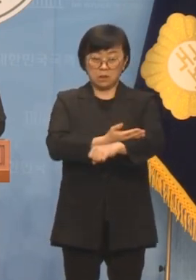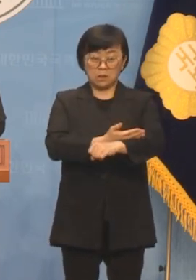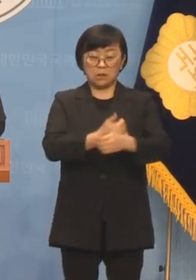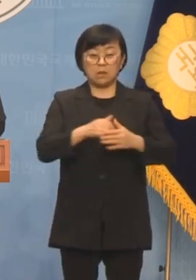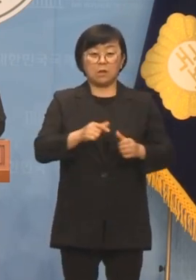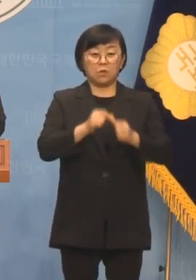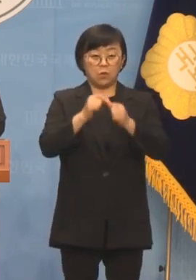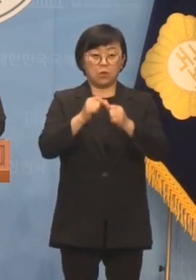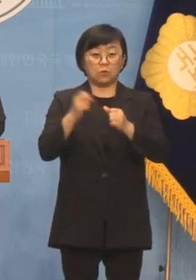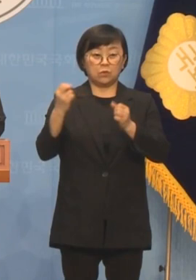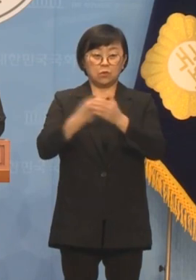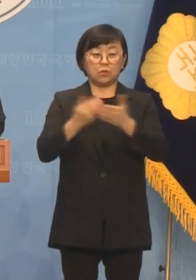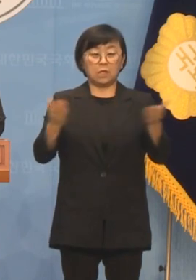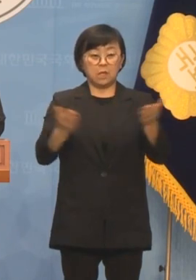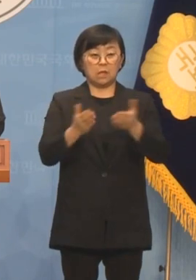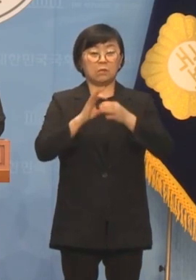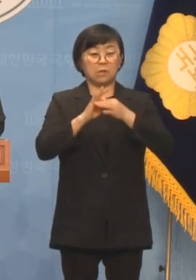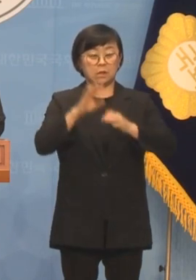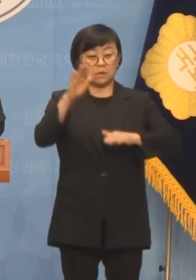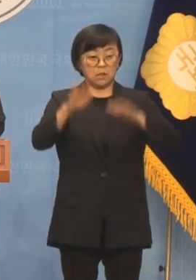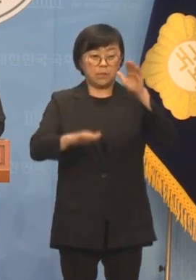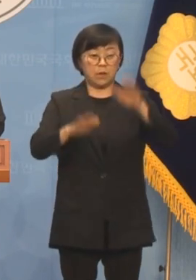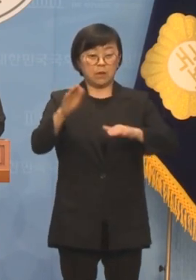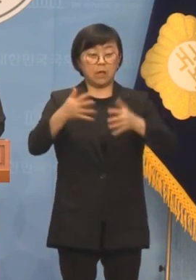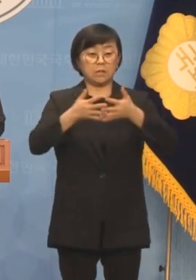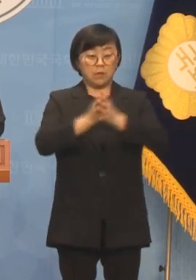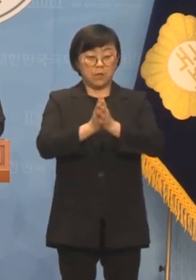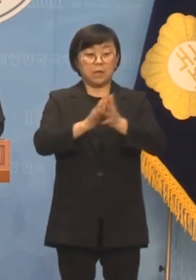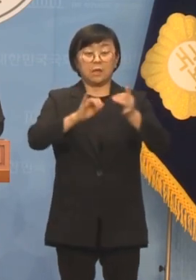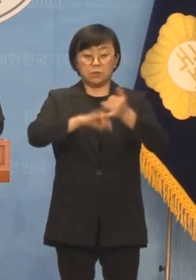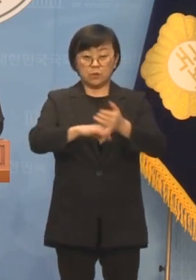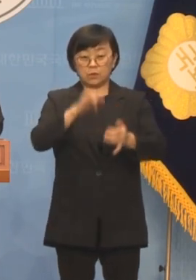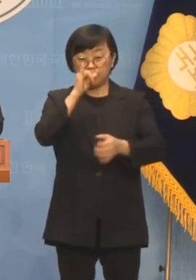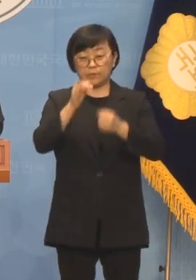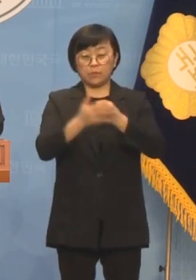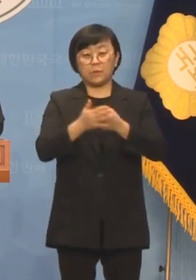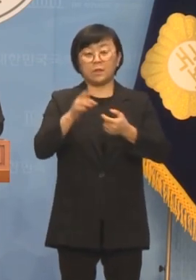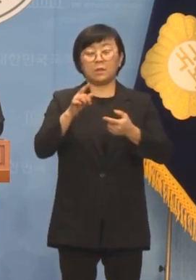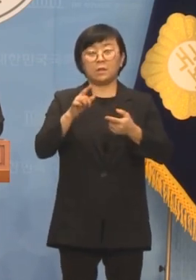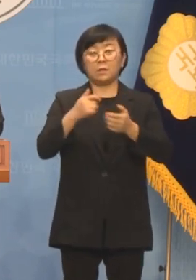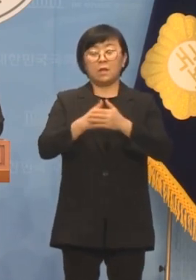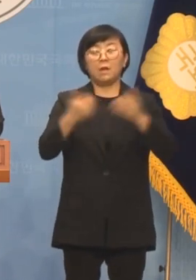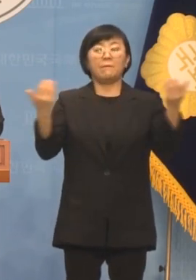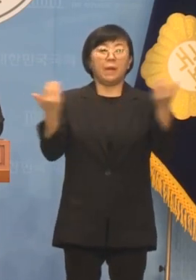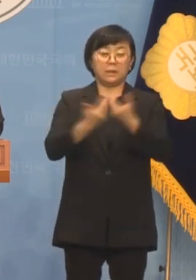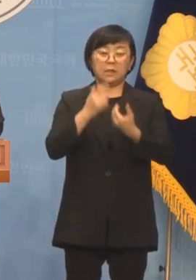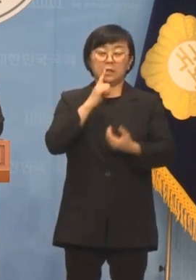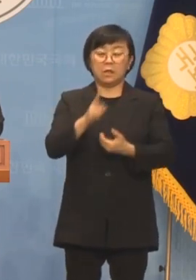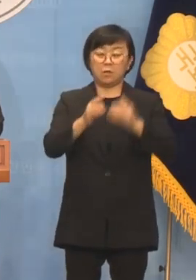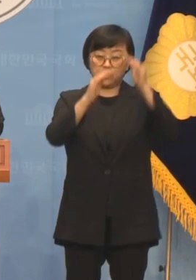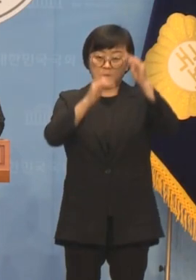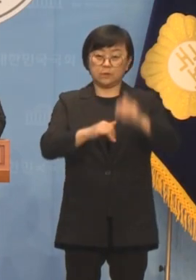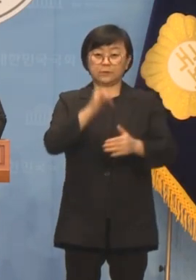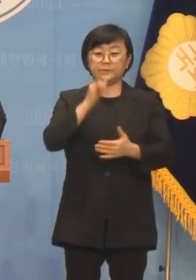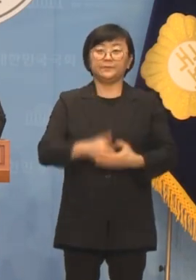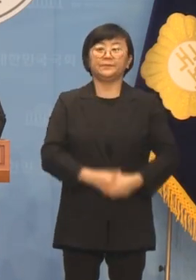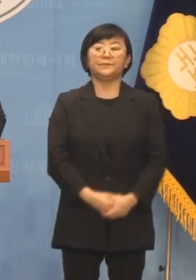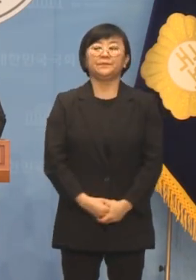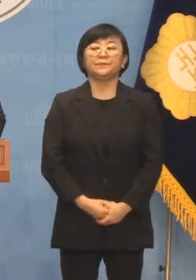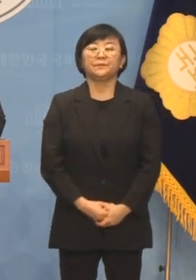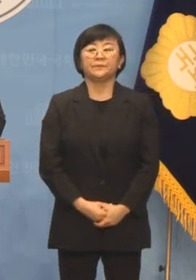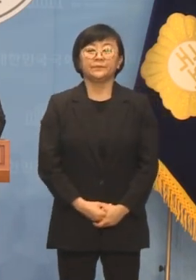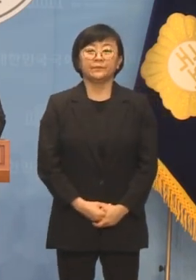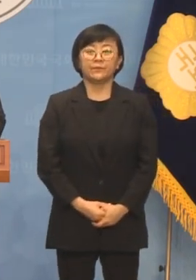고용 및 직업상의 차별의 철폐를 약속했는데 이에 반한다는 내용도 들어 있습니다.